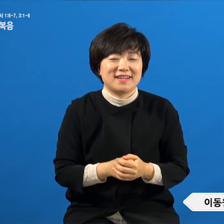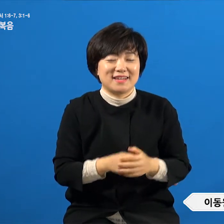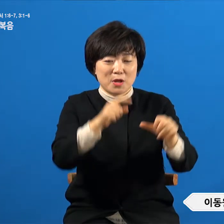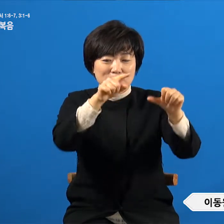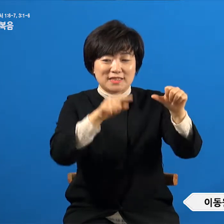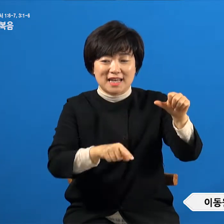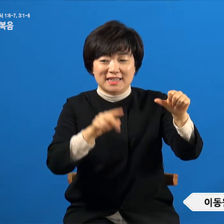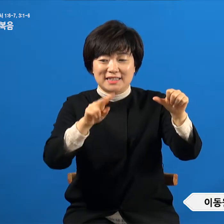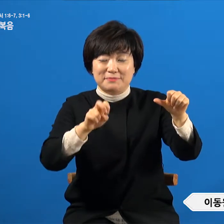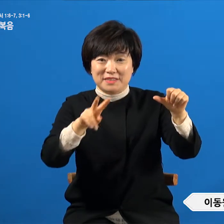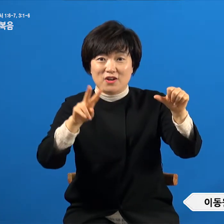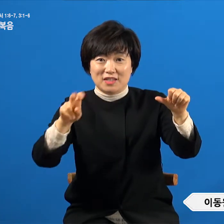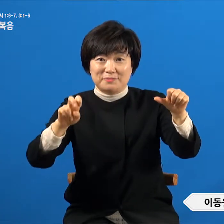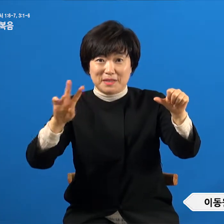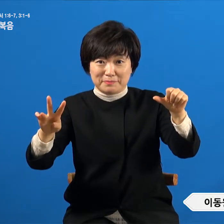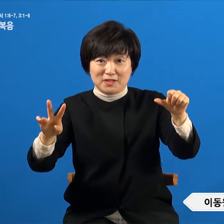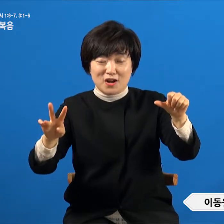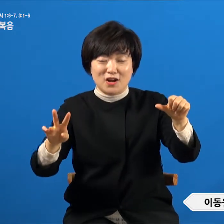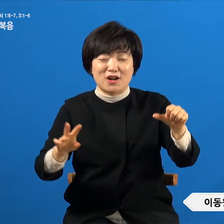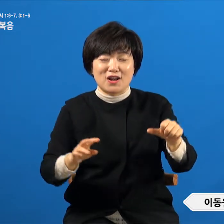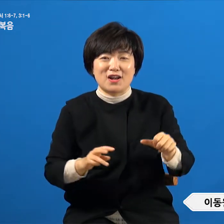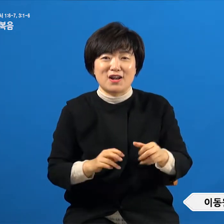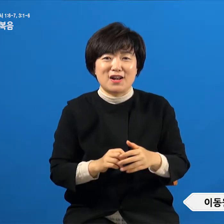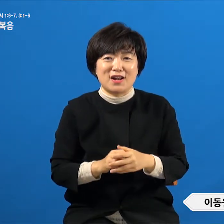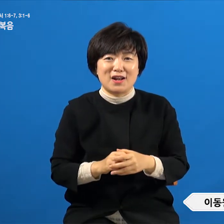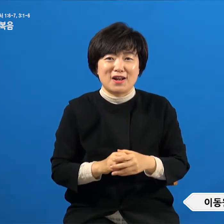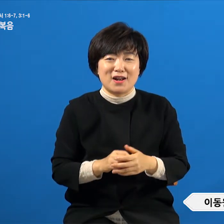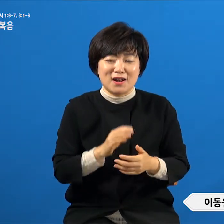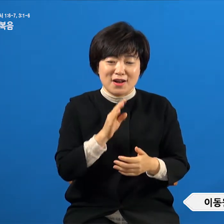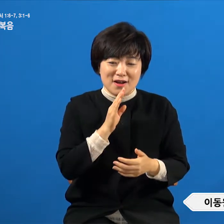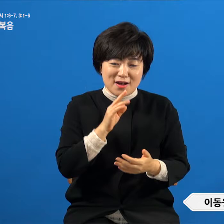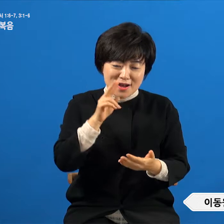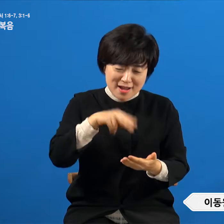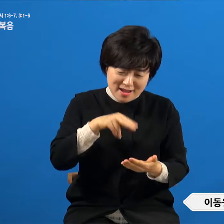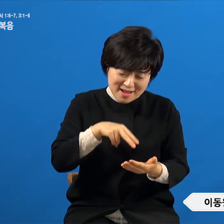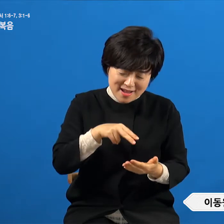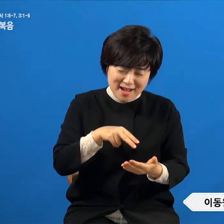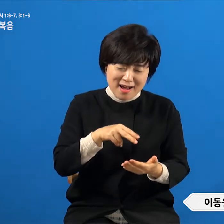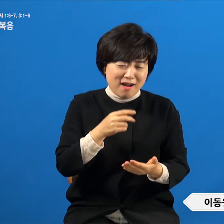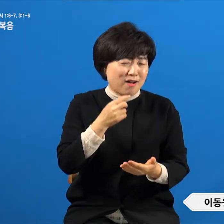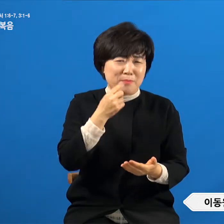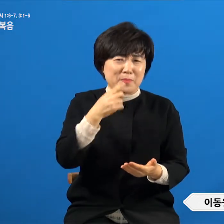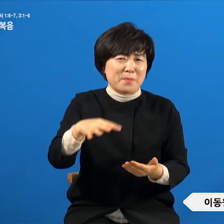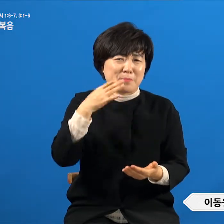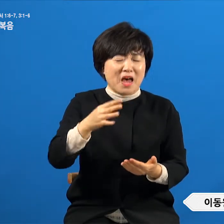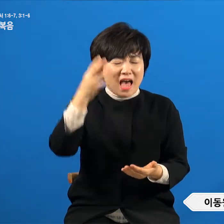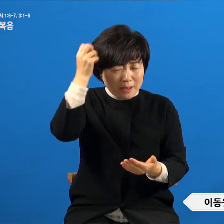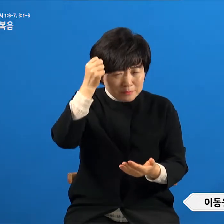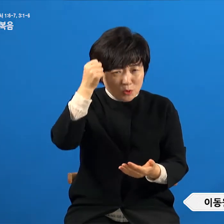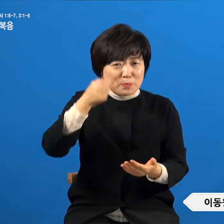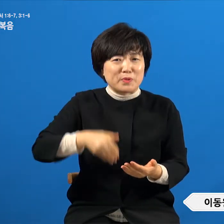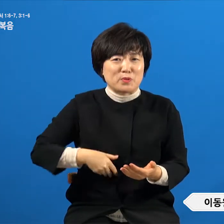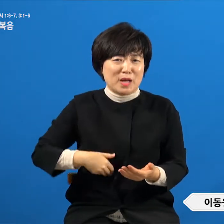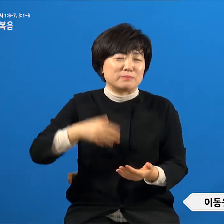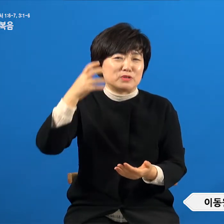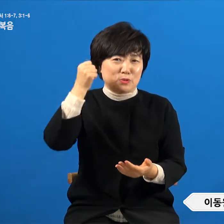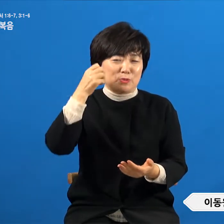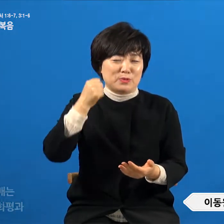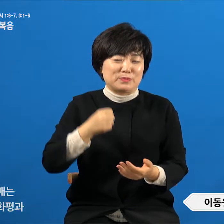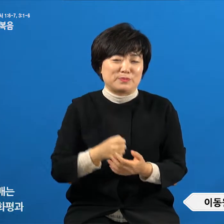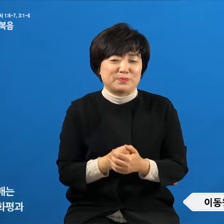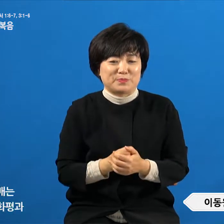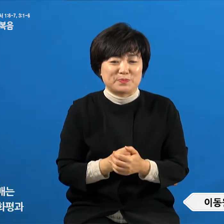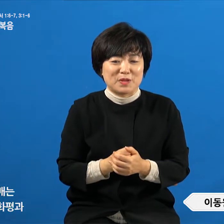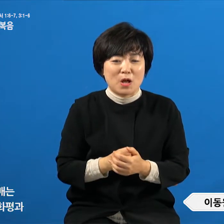23절이죠? 예. 이런 것은 정말 읽어서는 안 되고 암송을 해야 되는데 할 수 없이.